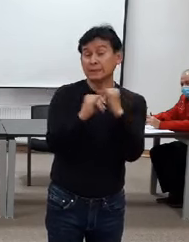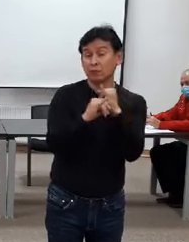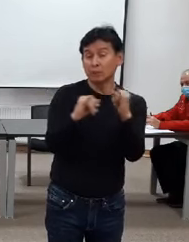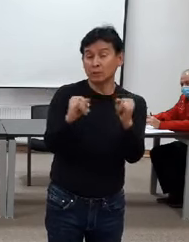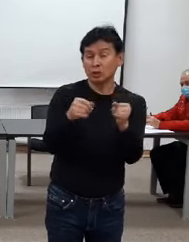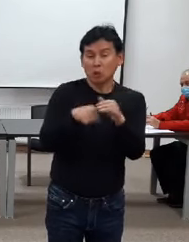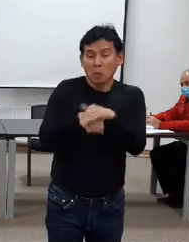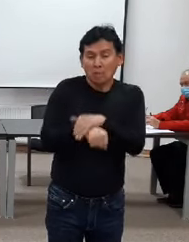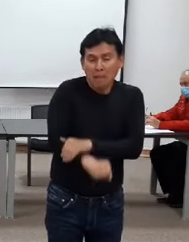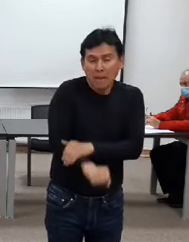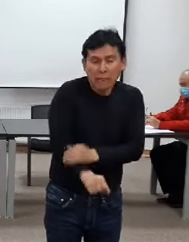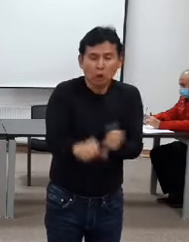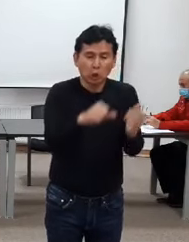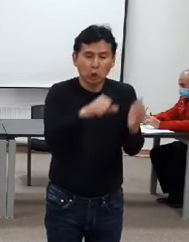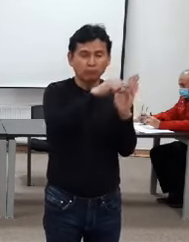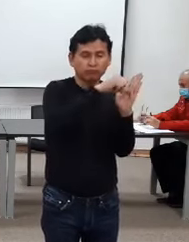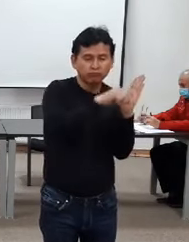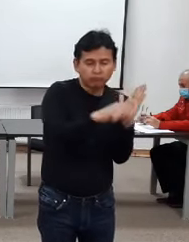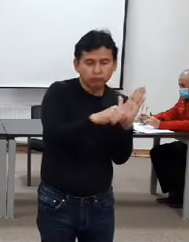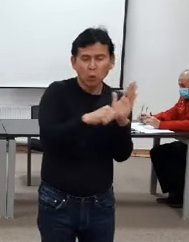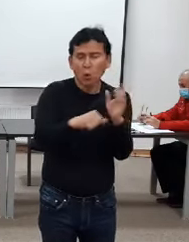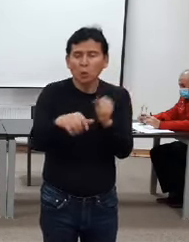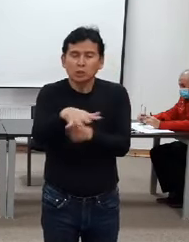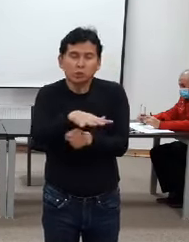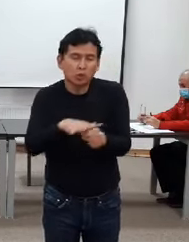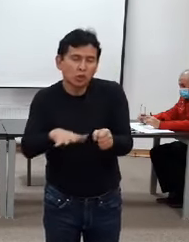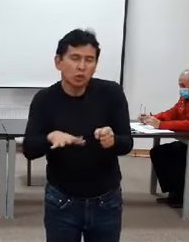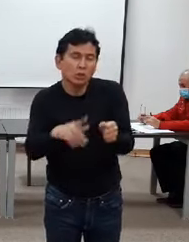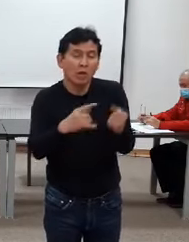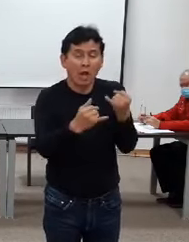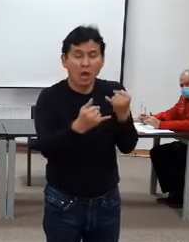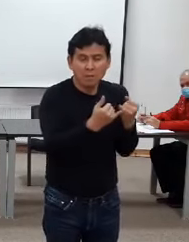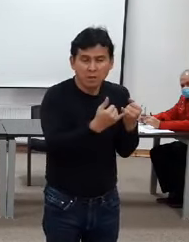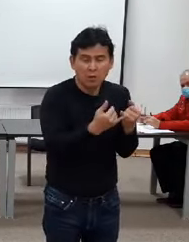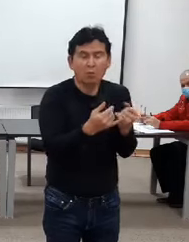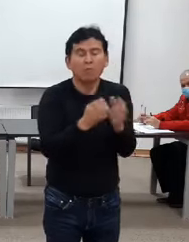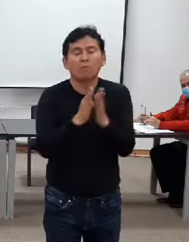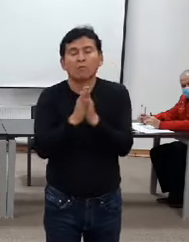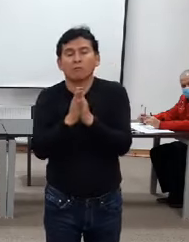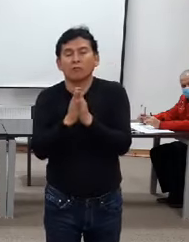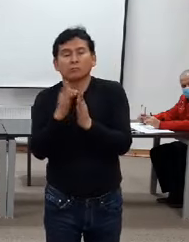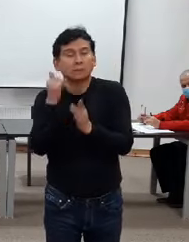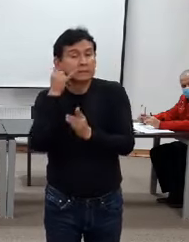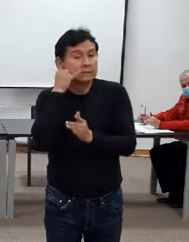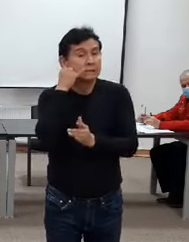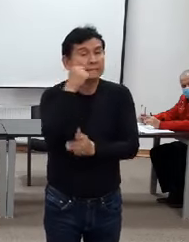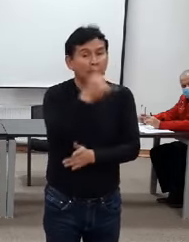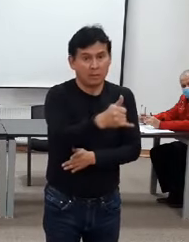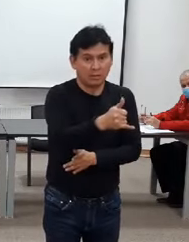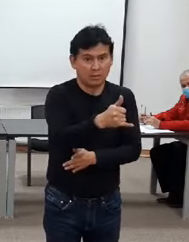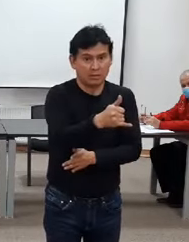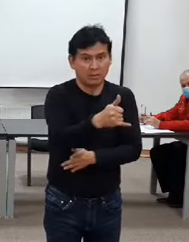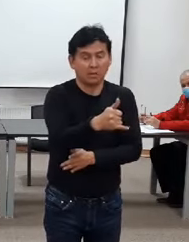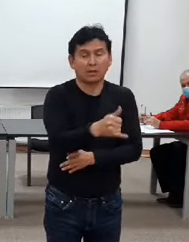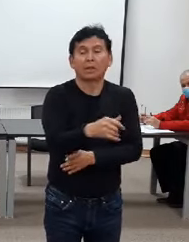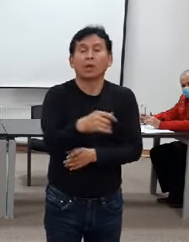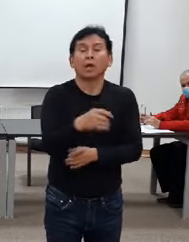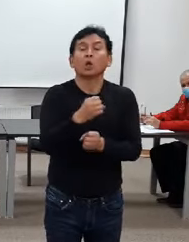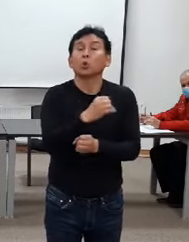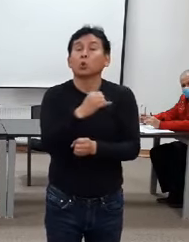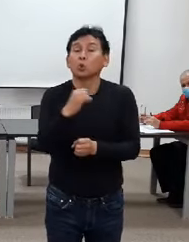parto, alguna cirugía o a cualquier situación de algún familiar o amigo, favor comunicarse vía telefónica en los teléfonos